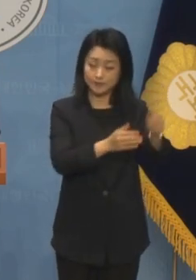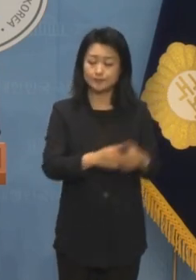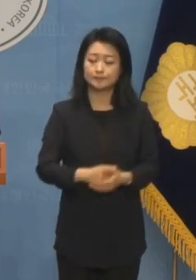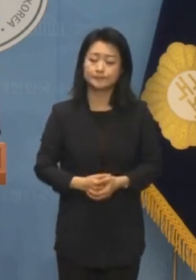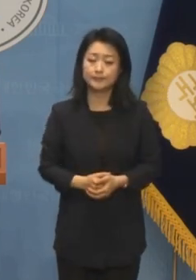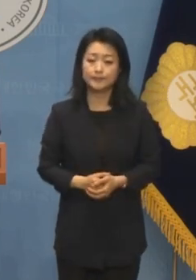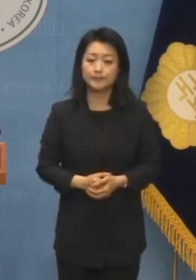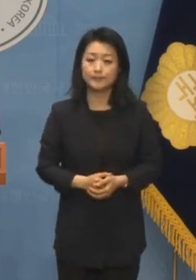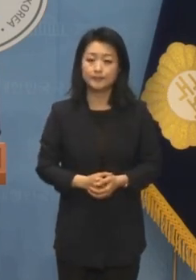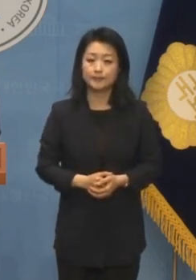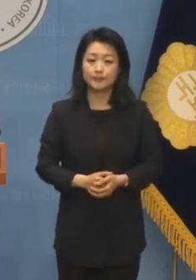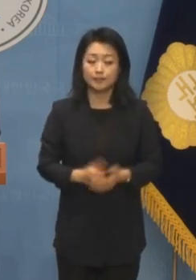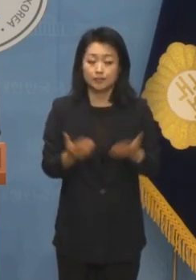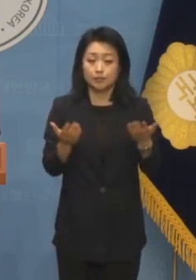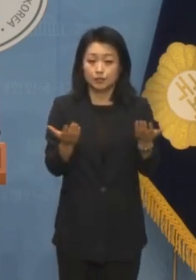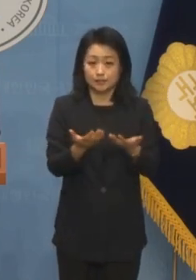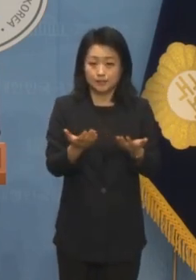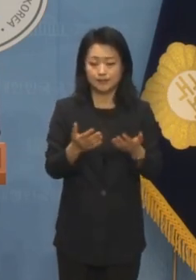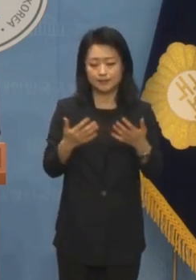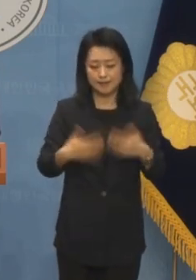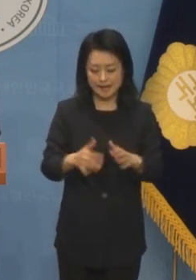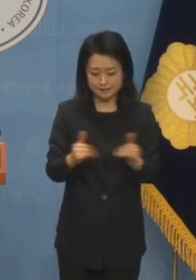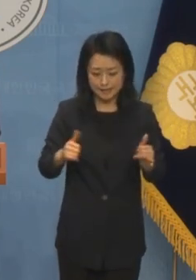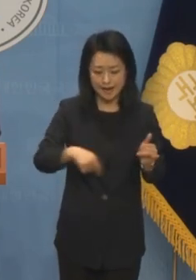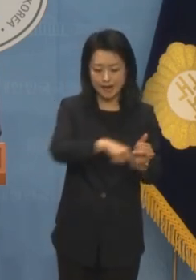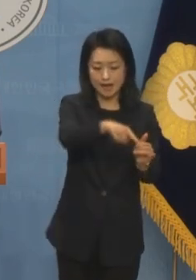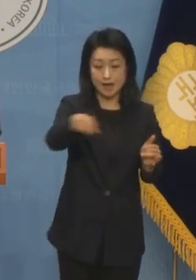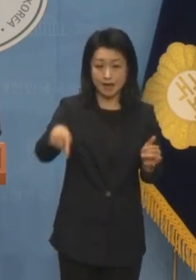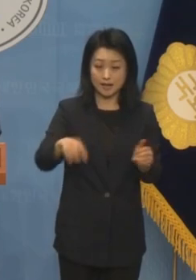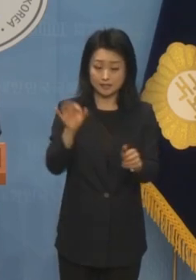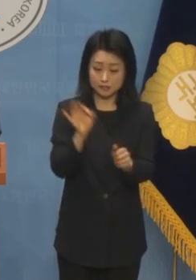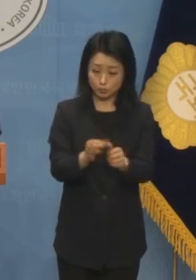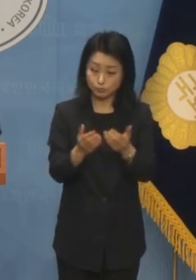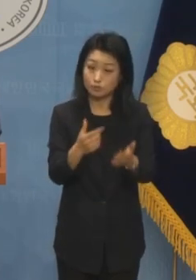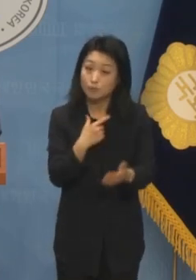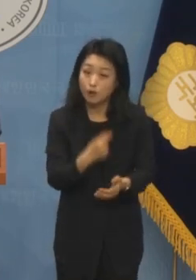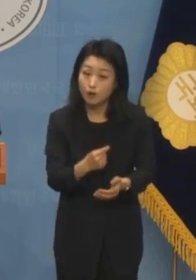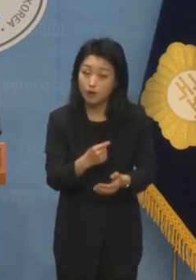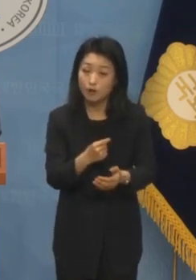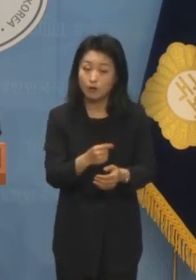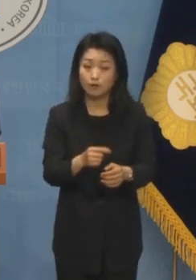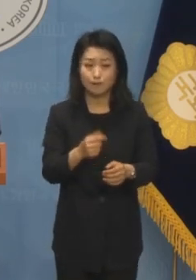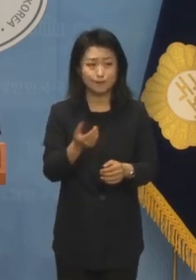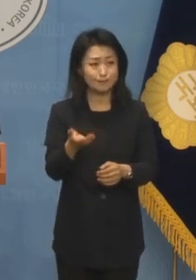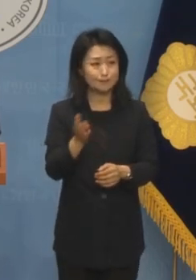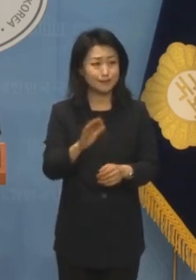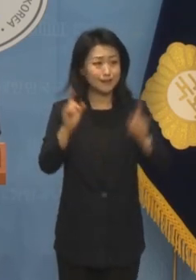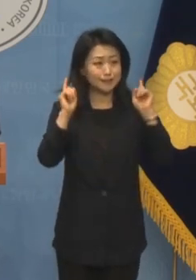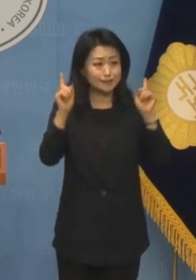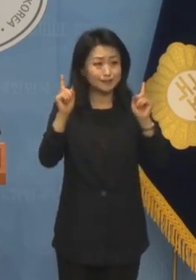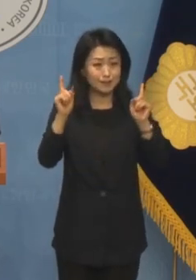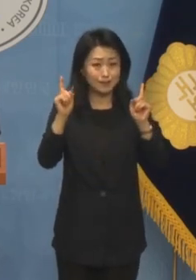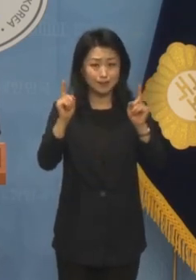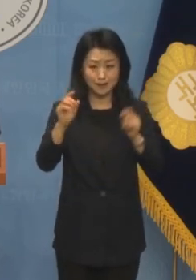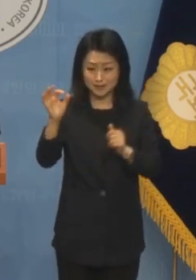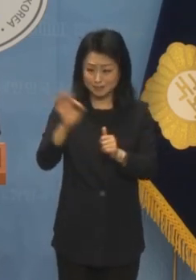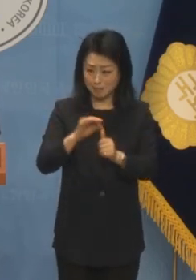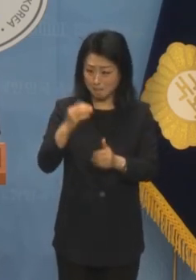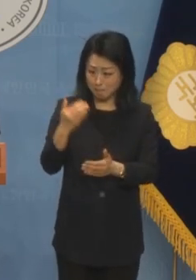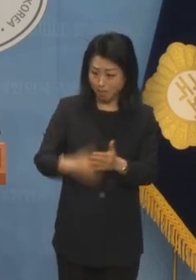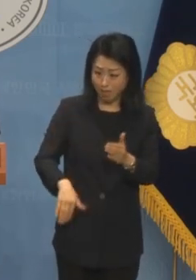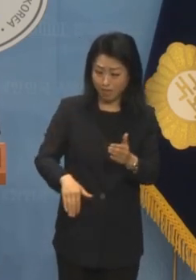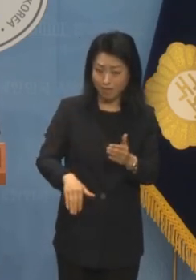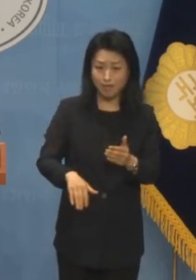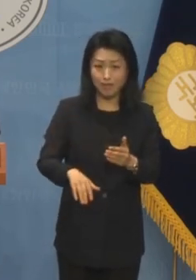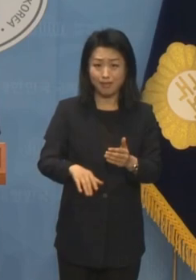합니다. 노동약자를 지원하겠다면서 동시에 실업급여를 삭감하겠다는 것은